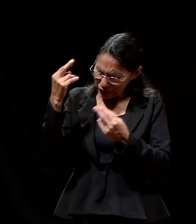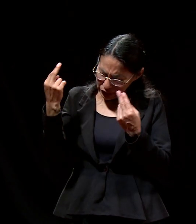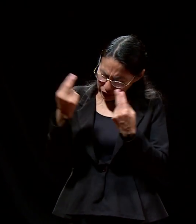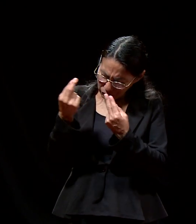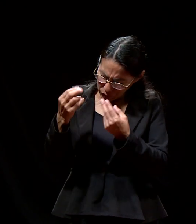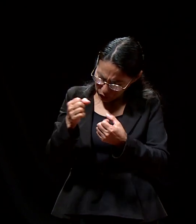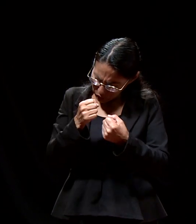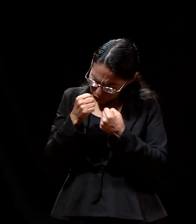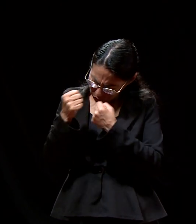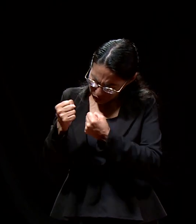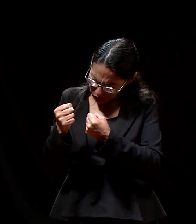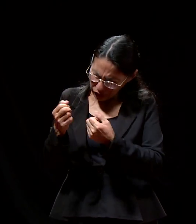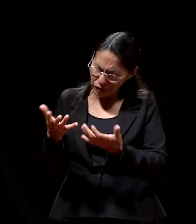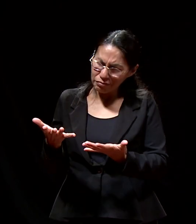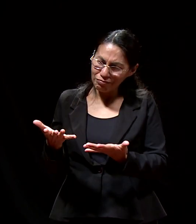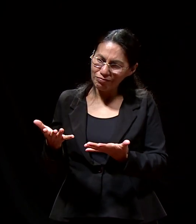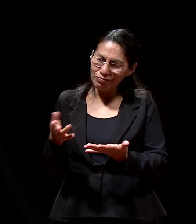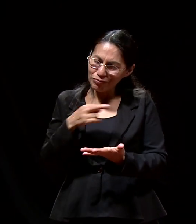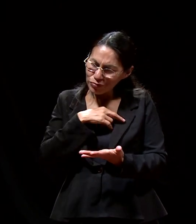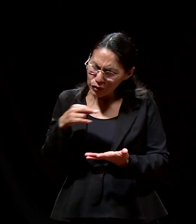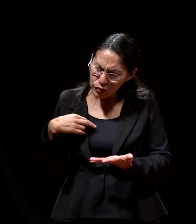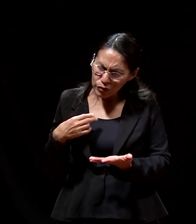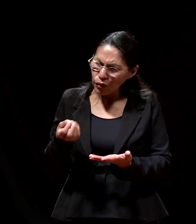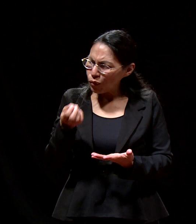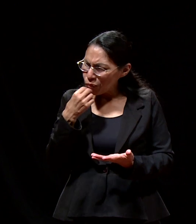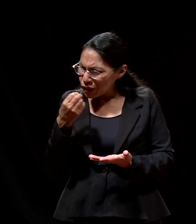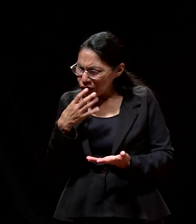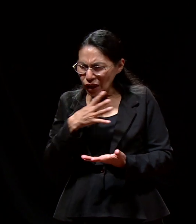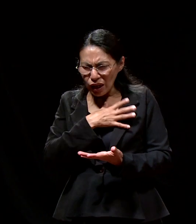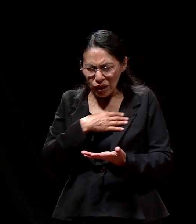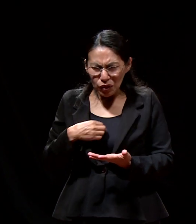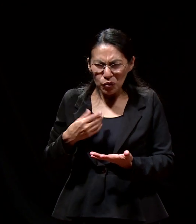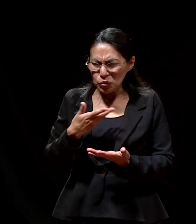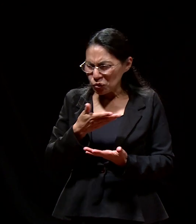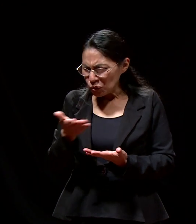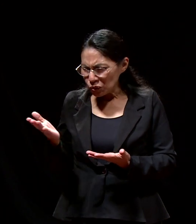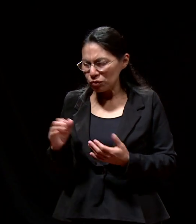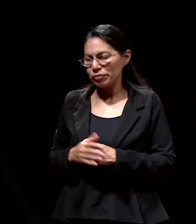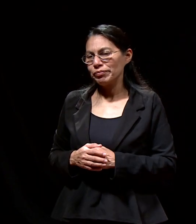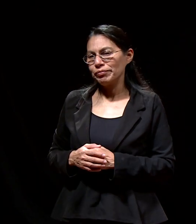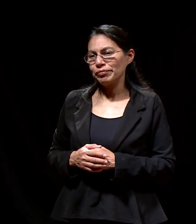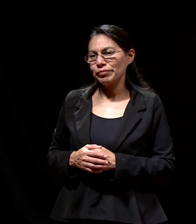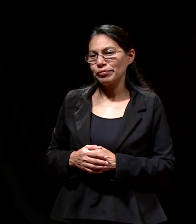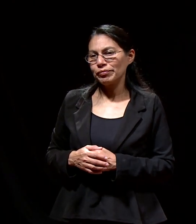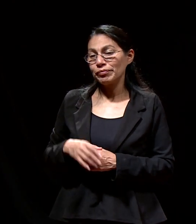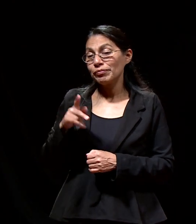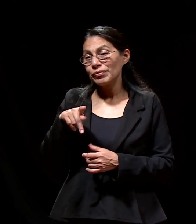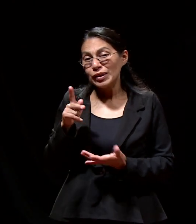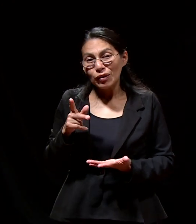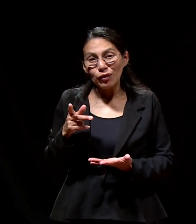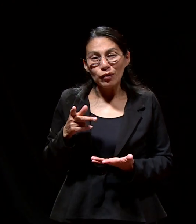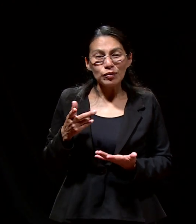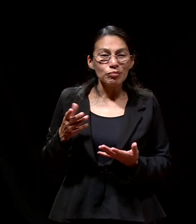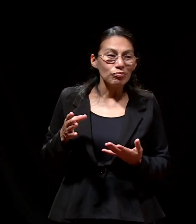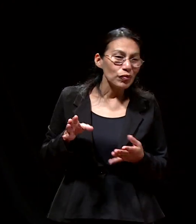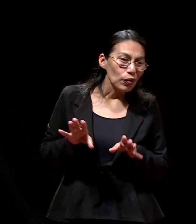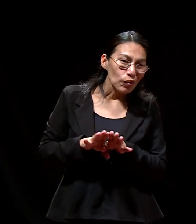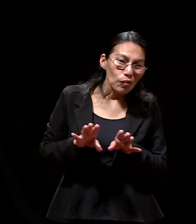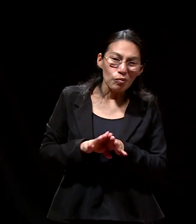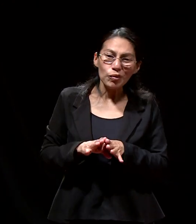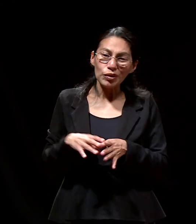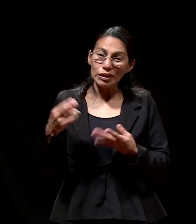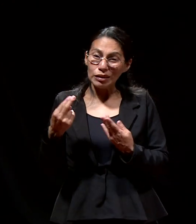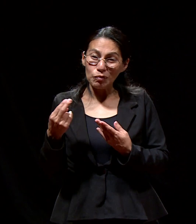una seguridad también social para nuestros hijos pero debíamos cumplir